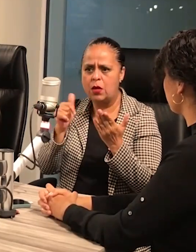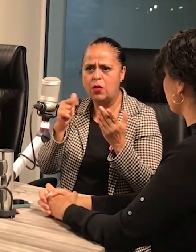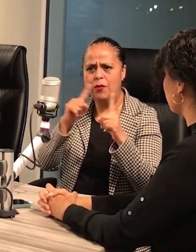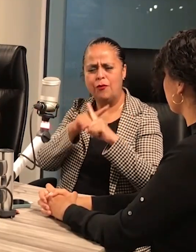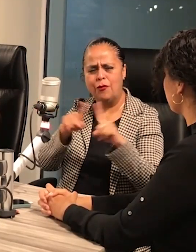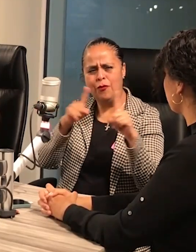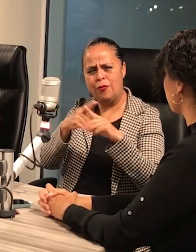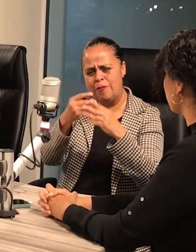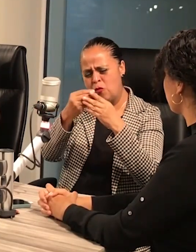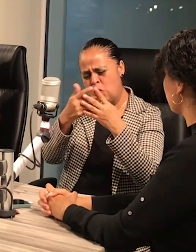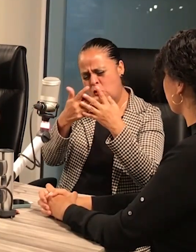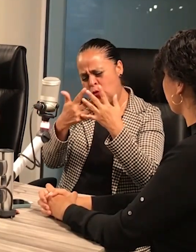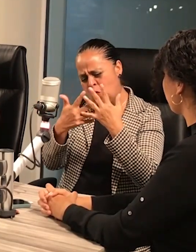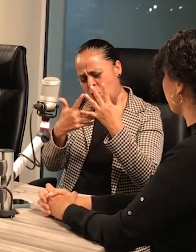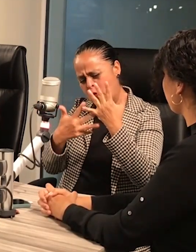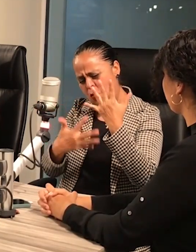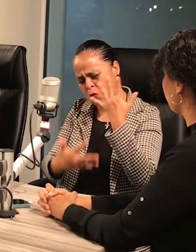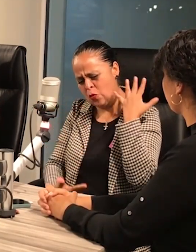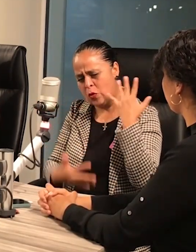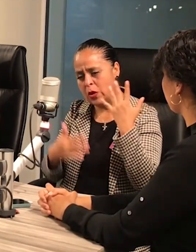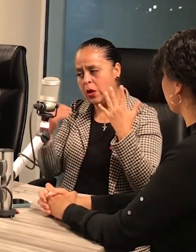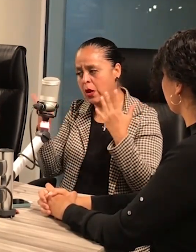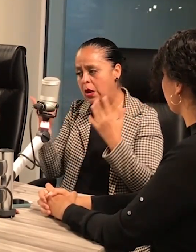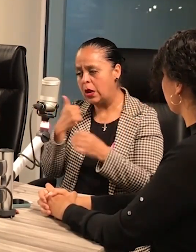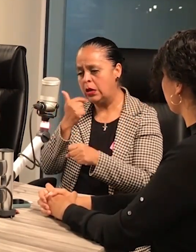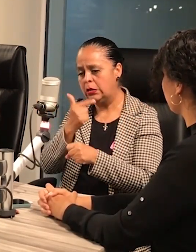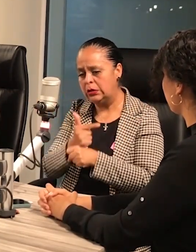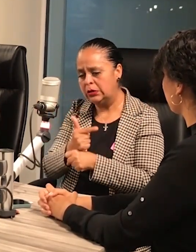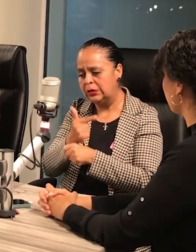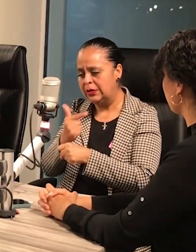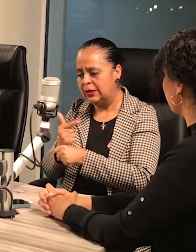de cosas en donde entendí que había mucho más